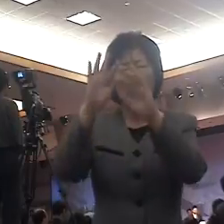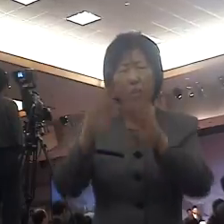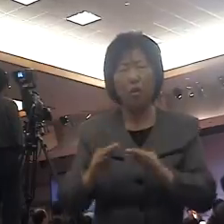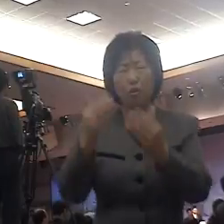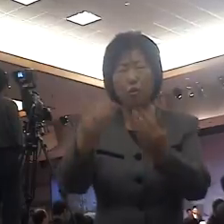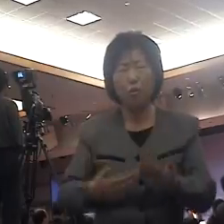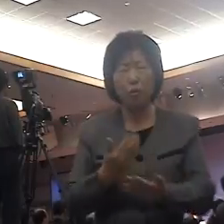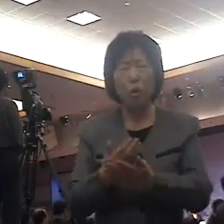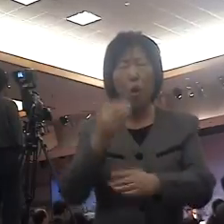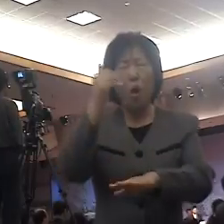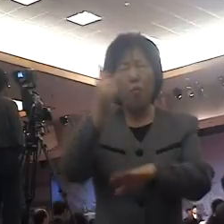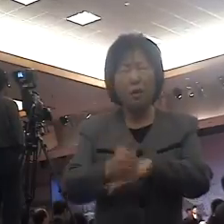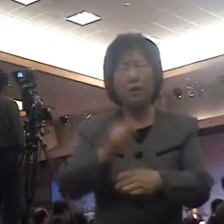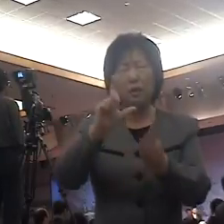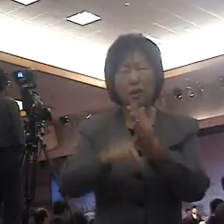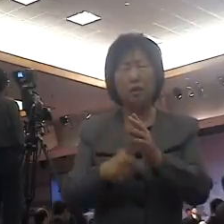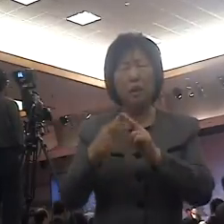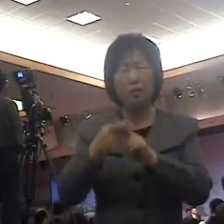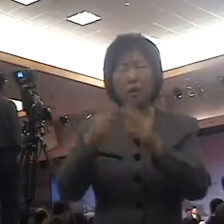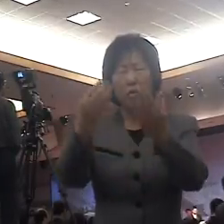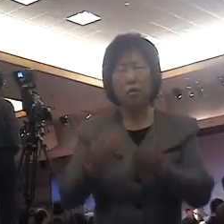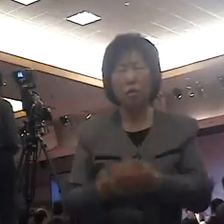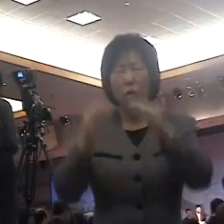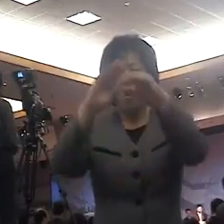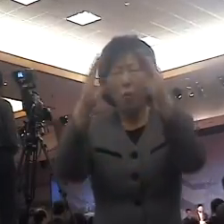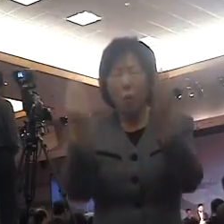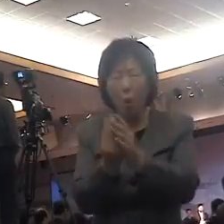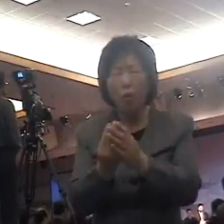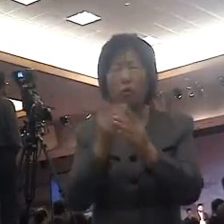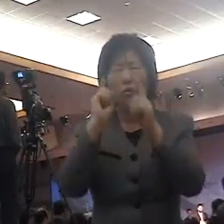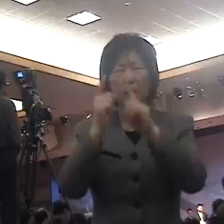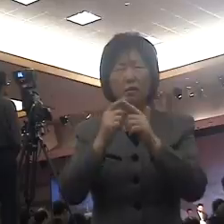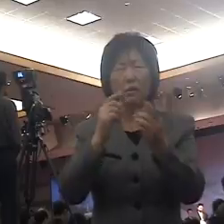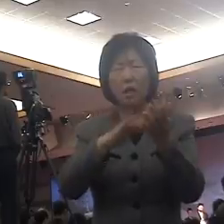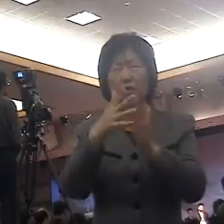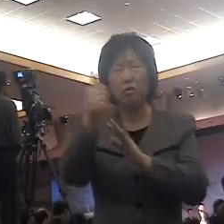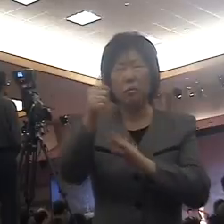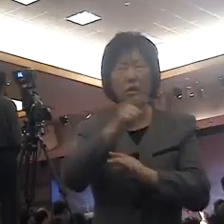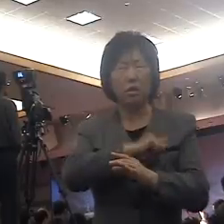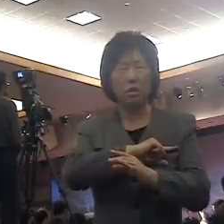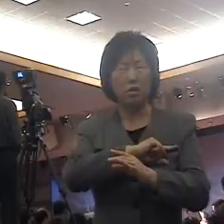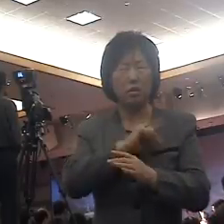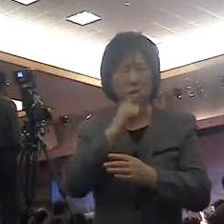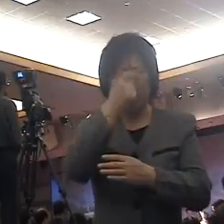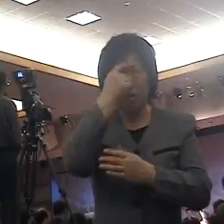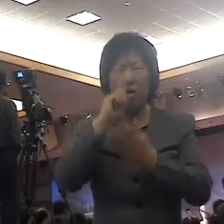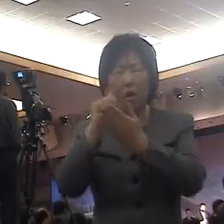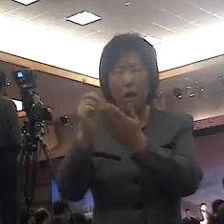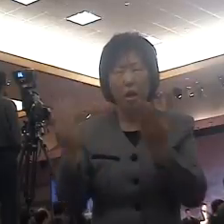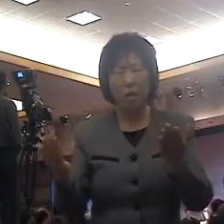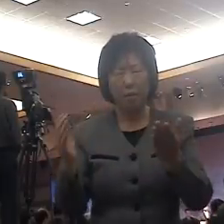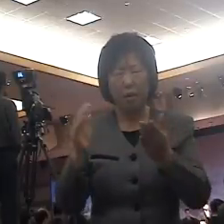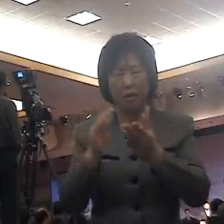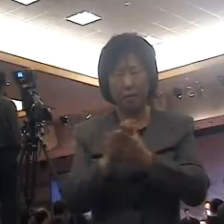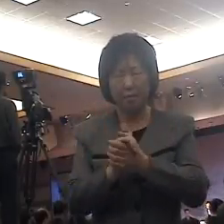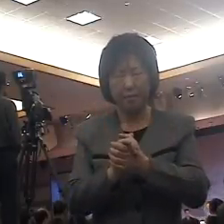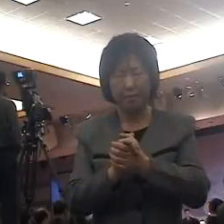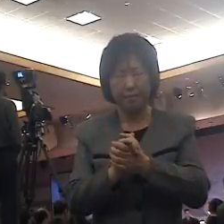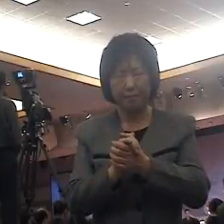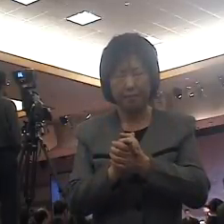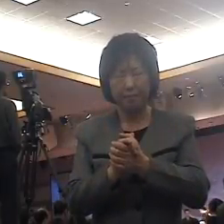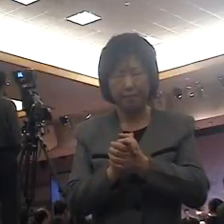마치는 시간까지 함께 해주실 줄 믿사오며 이 모든 말씀 살아계시는 예수님 이름으로 기도드리옵나이다.